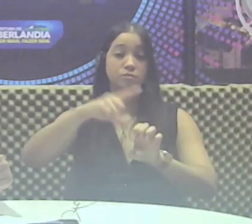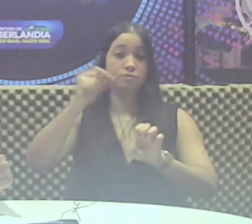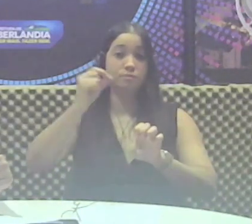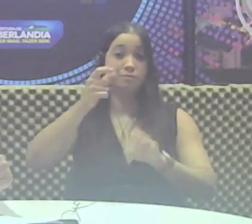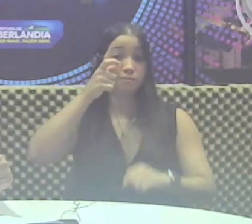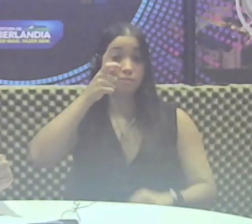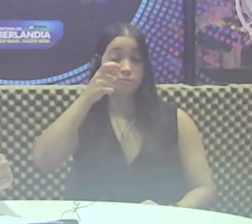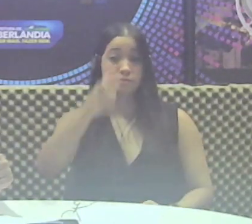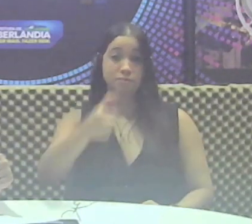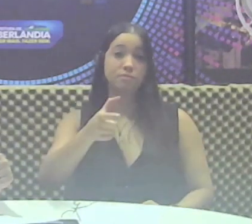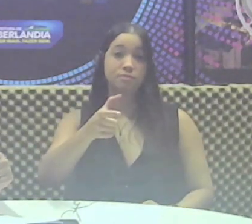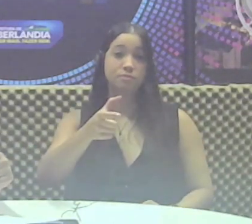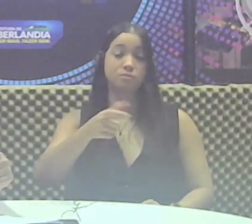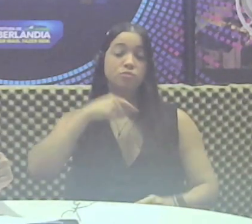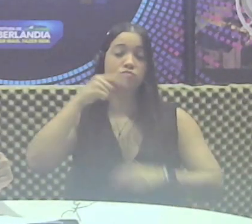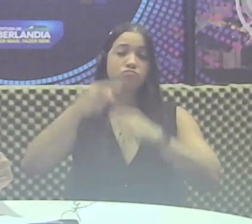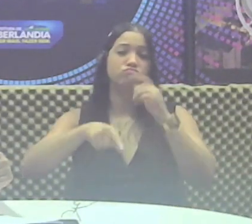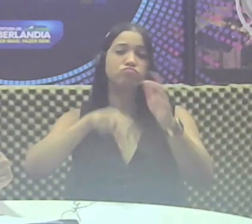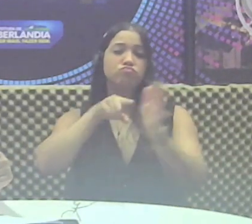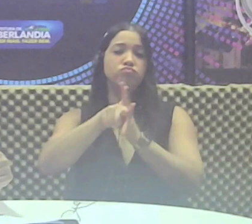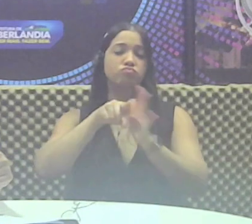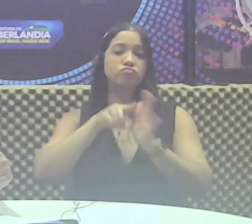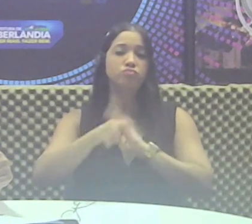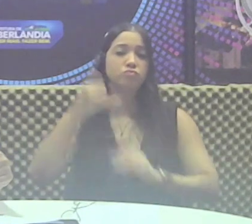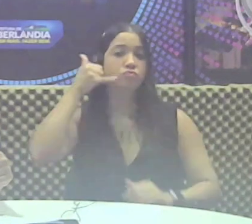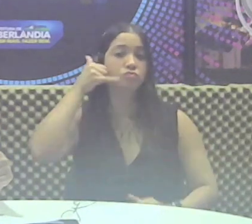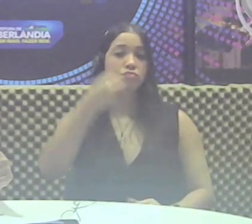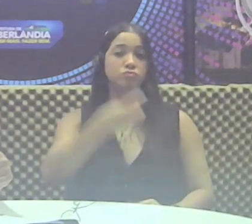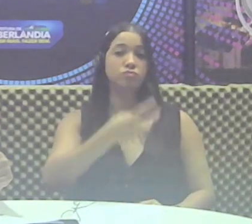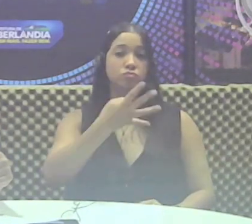Os interessados podem tirar dúvidas pelo telefone